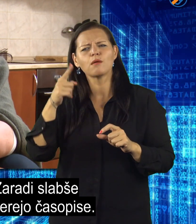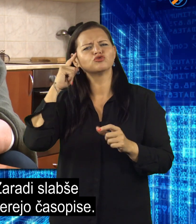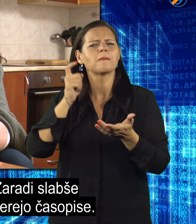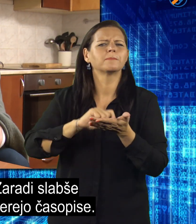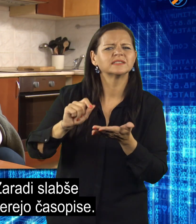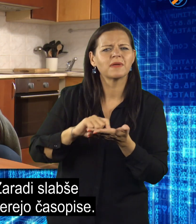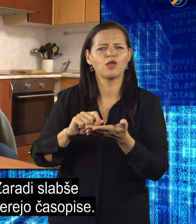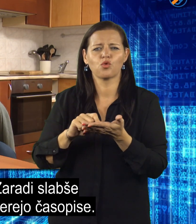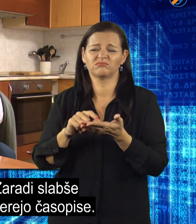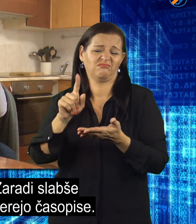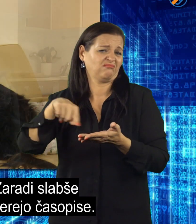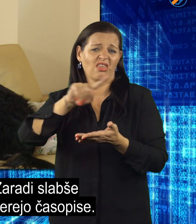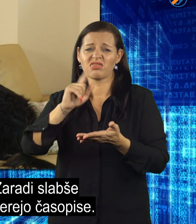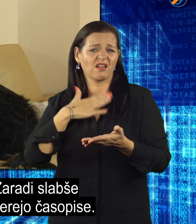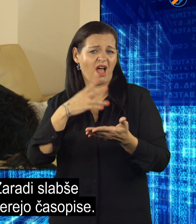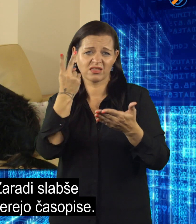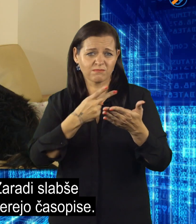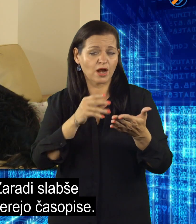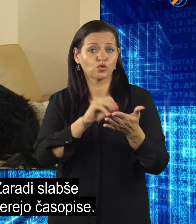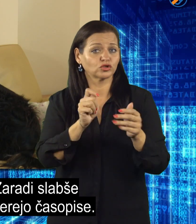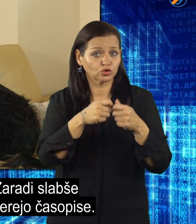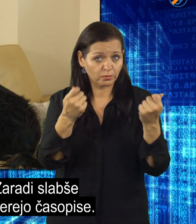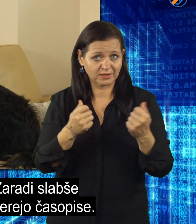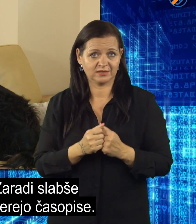slabše pismenosti pa ne radi berejo časopise.